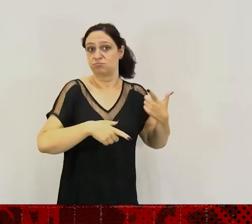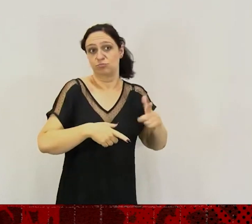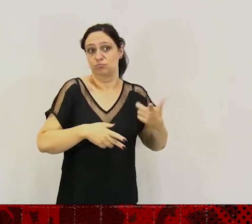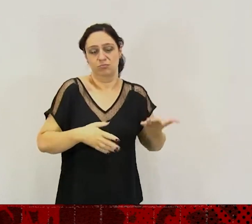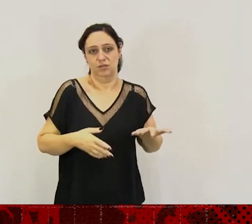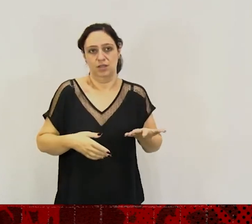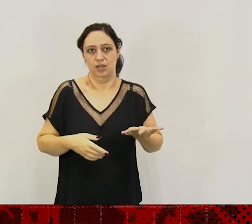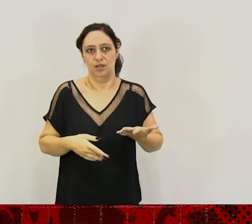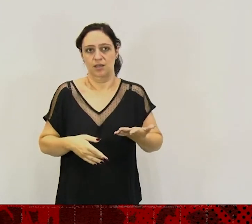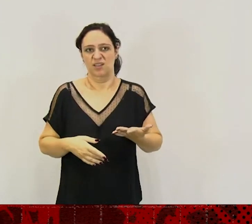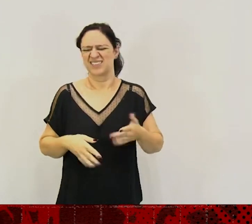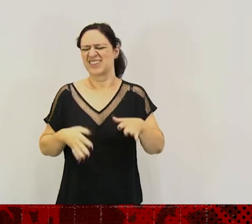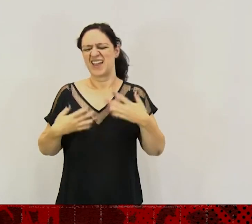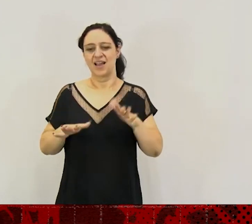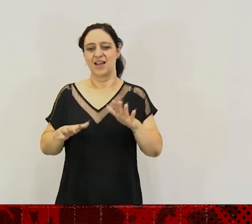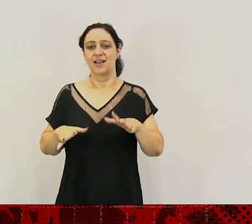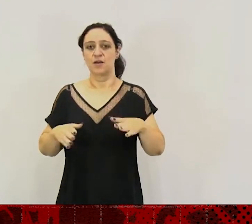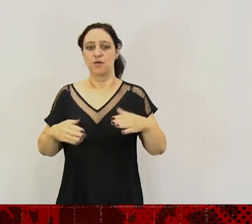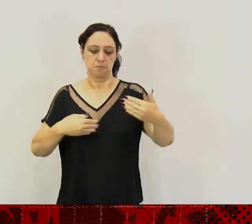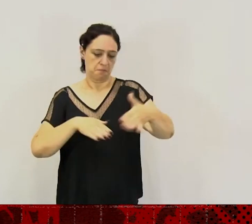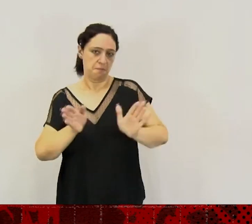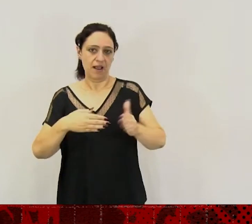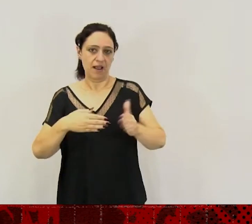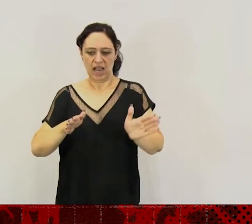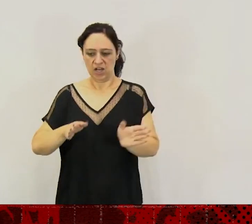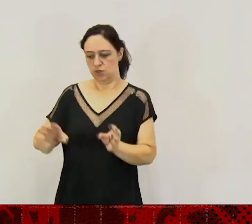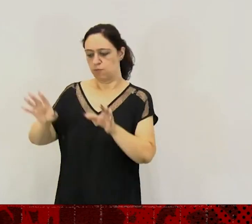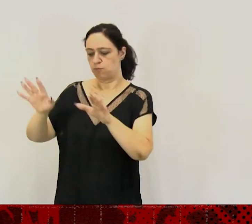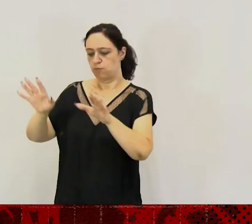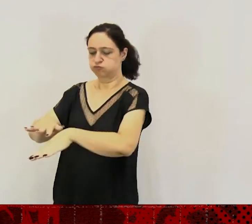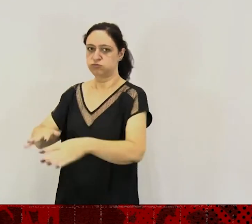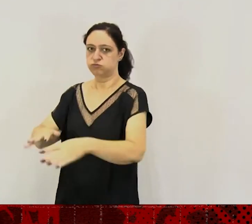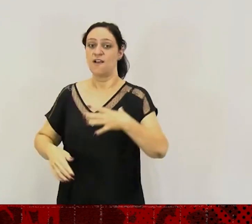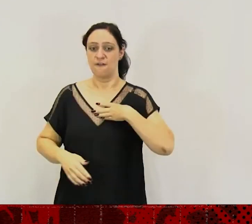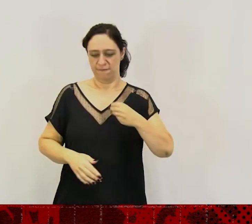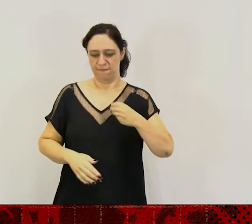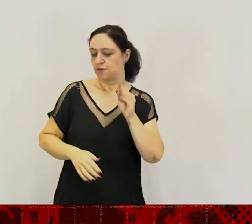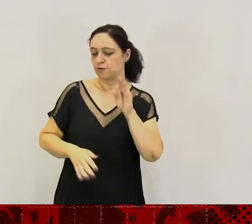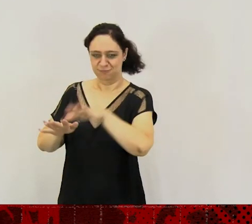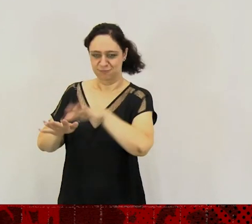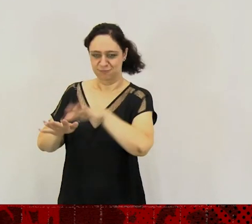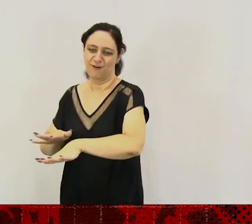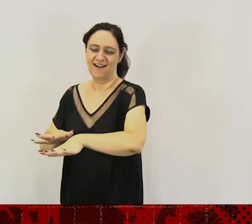Aquele quarto ali, tá bom, tem essa caixa, põe lá. Tem esse filho, põe lá também.